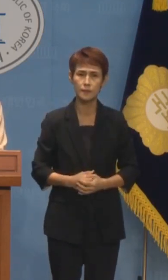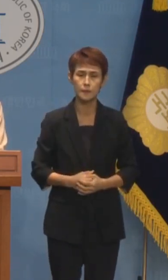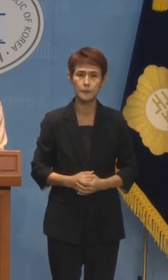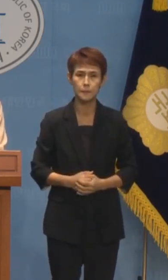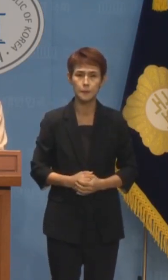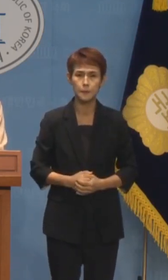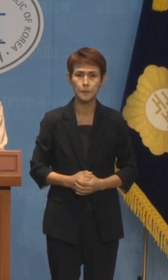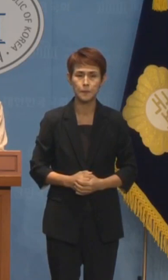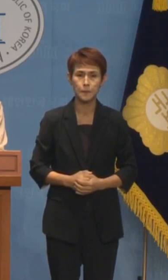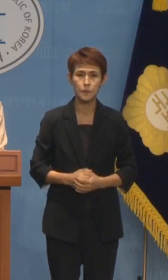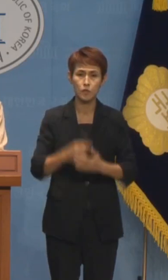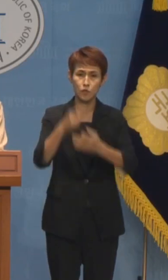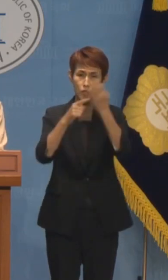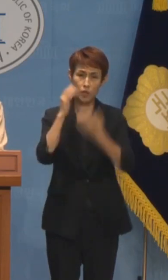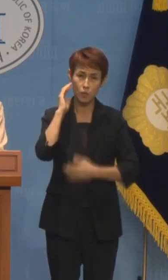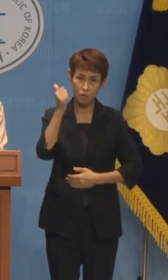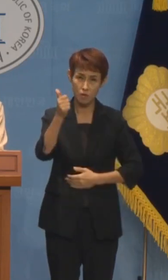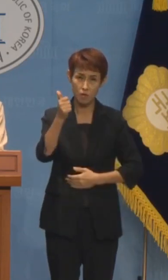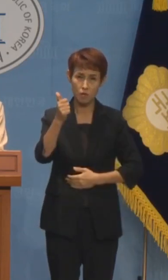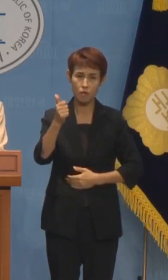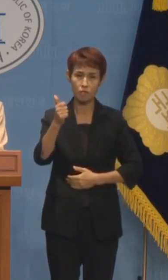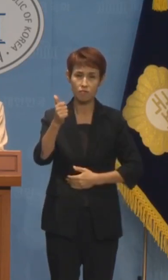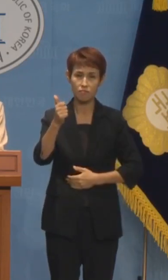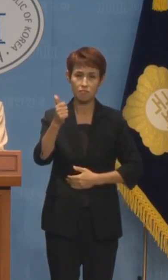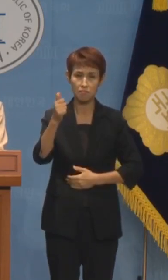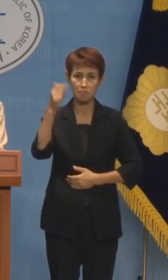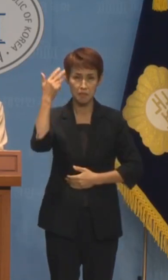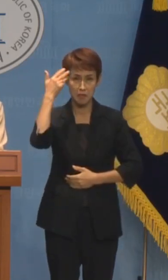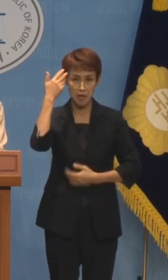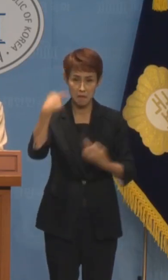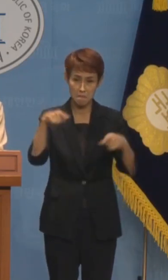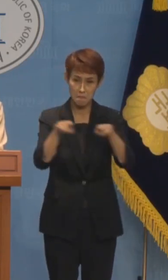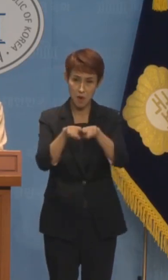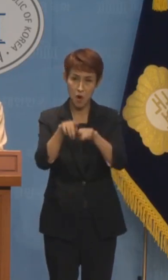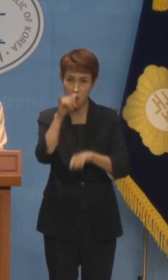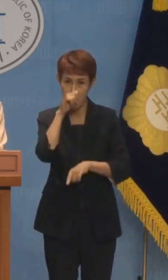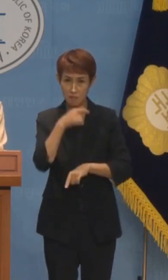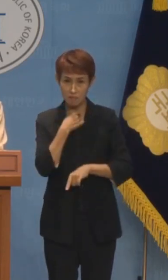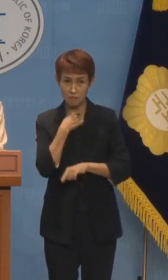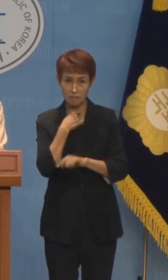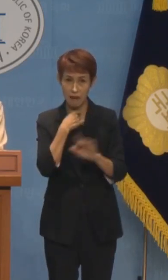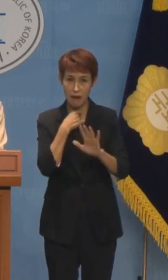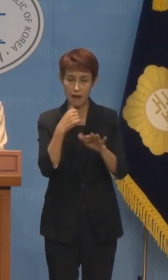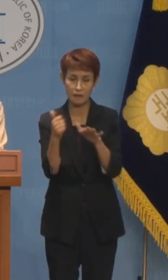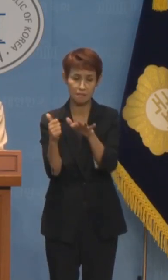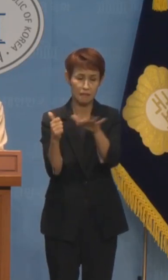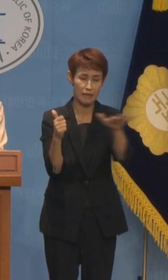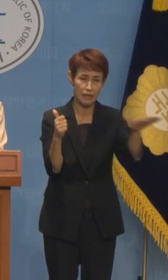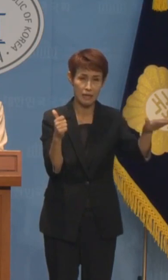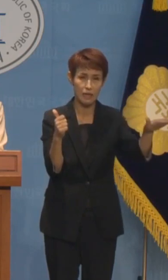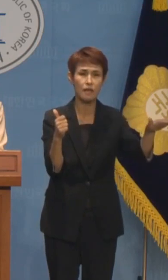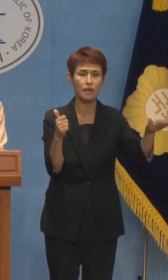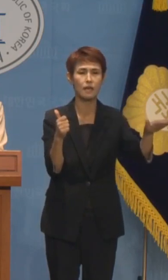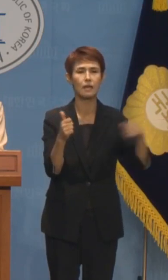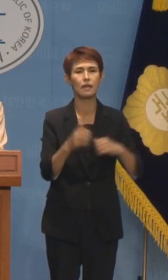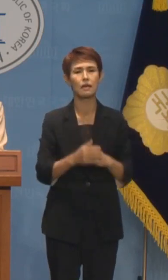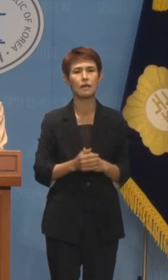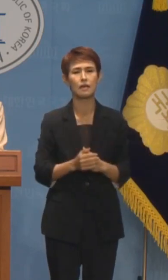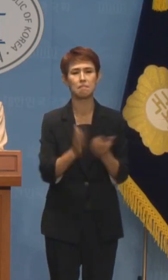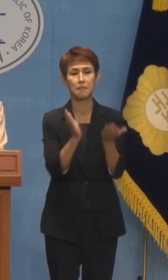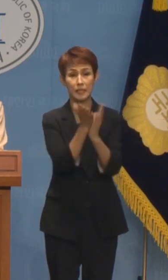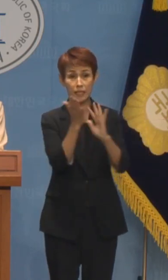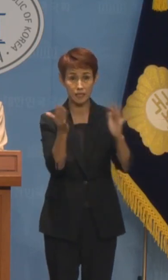같습니다 윤대의 국정철학에 동의해 운명을 하고자 하는 이들이 없으니 부적절한 인물로 판명된